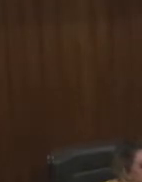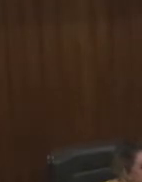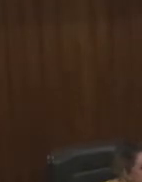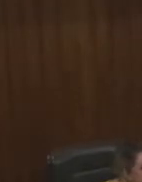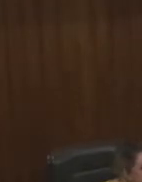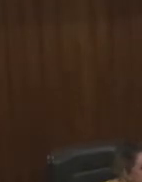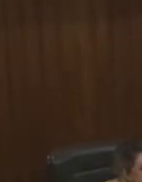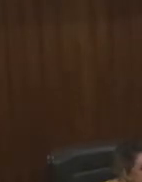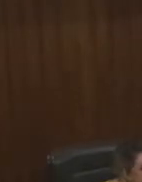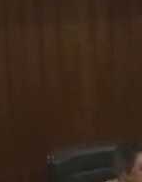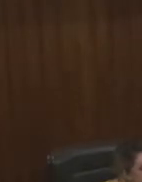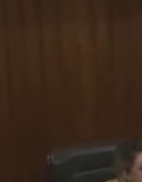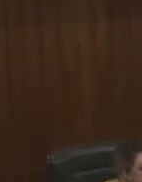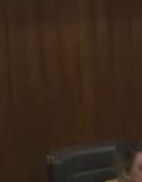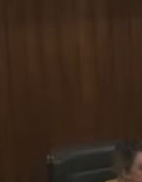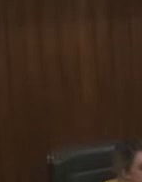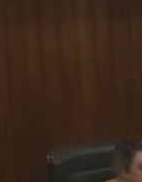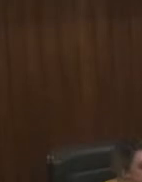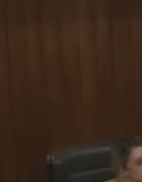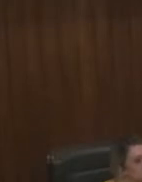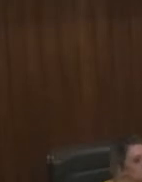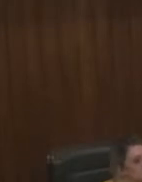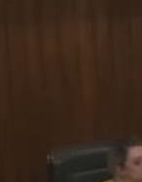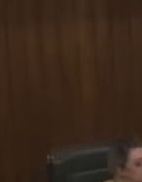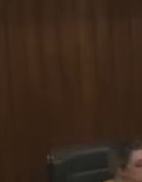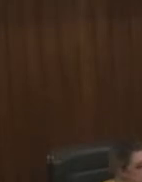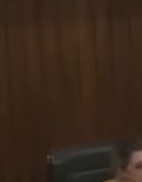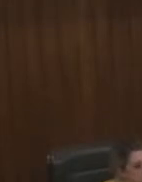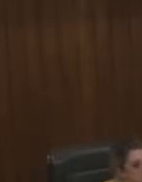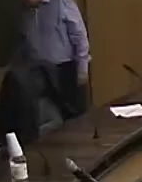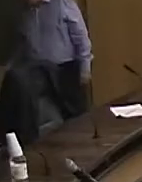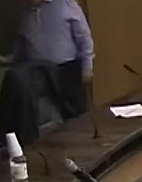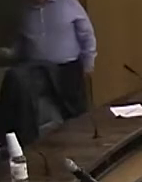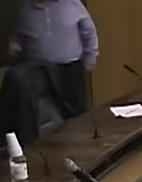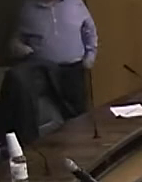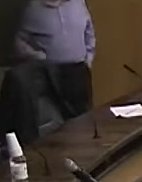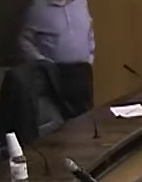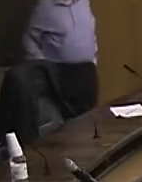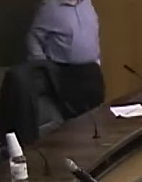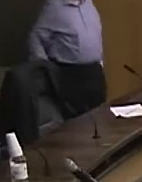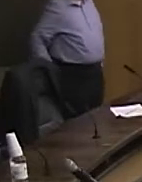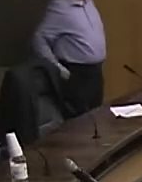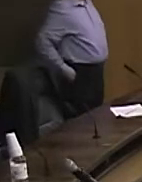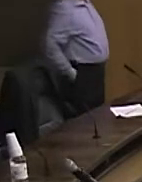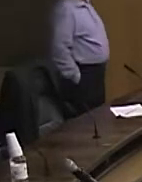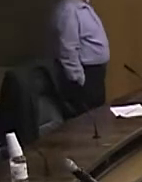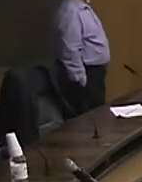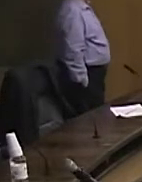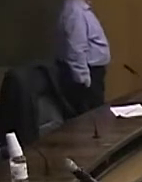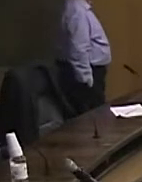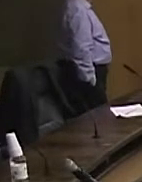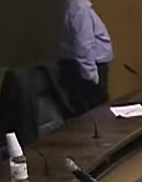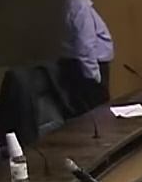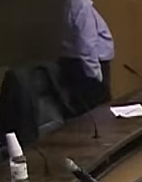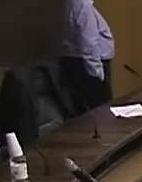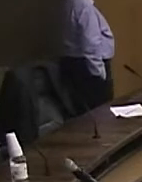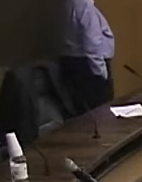se comunicarem, para poder fazer com que eles participem da vida de todos nós. Os surdos, eles vivem num gueto muito